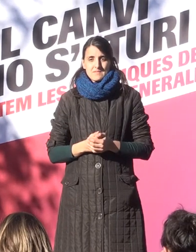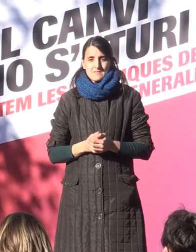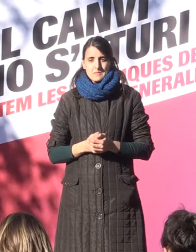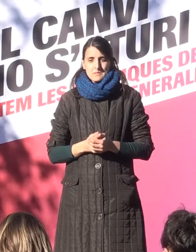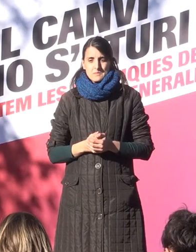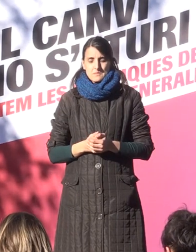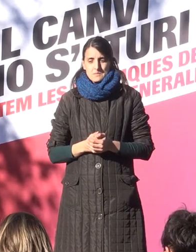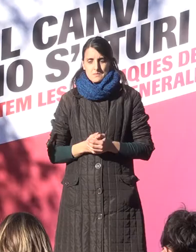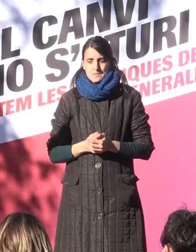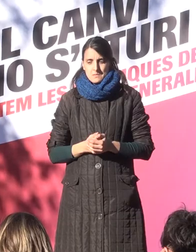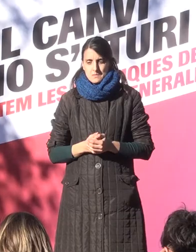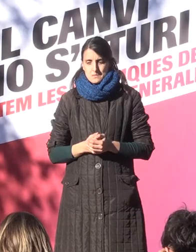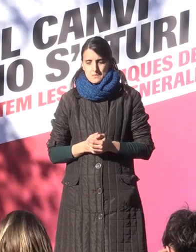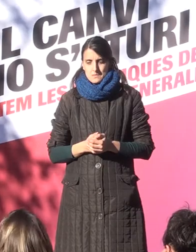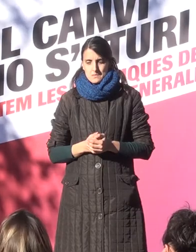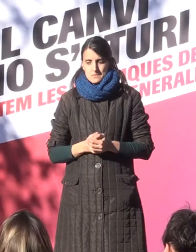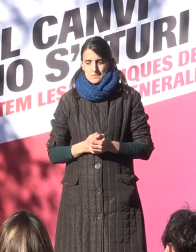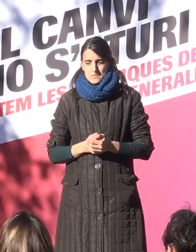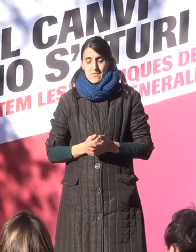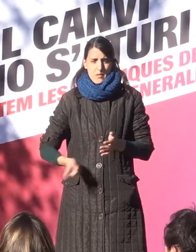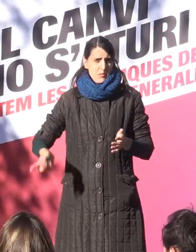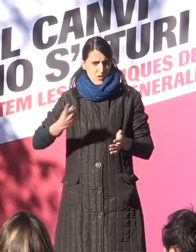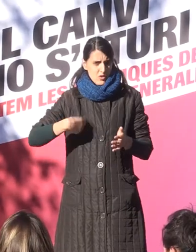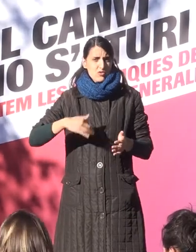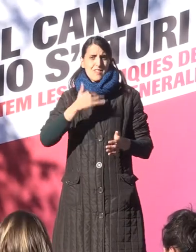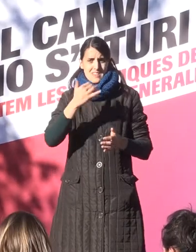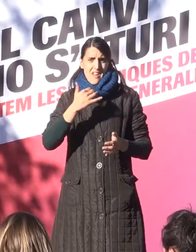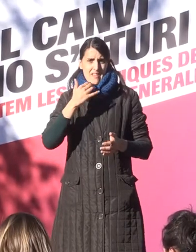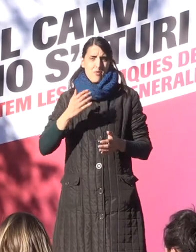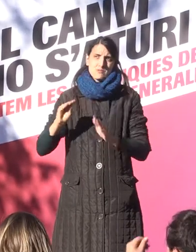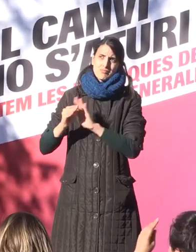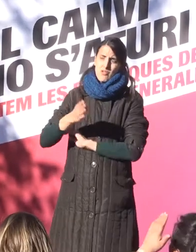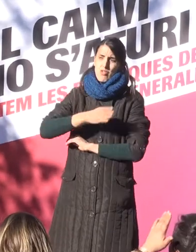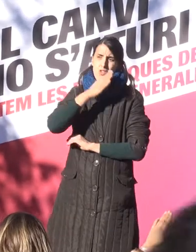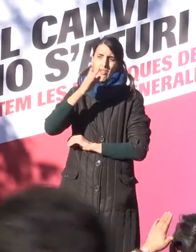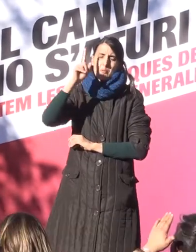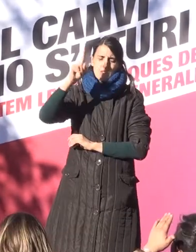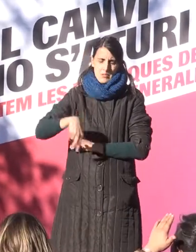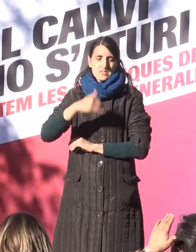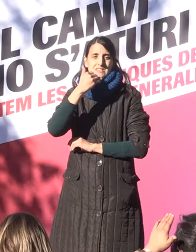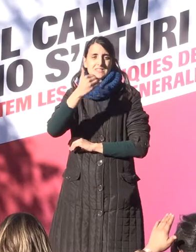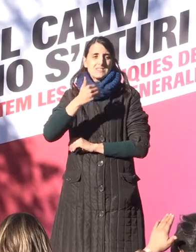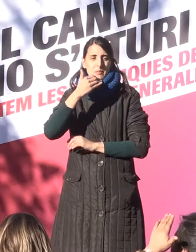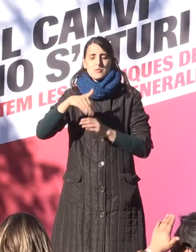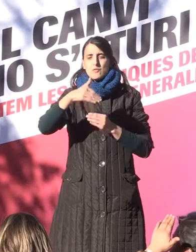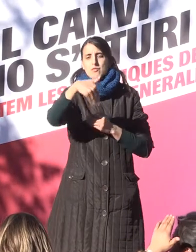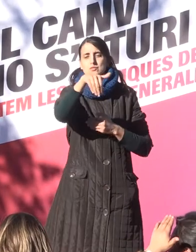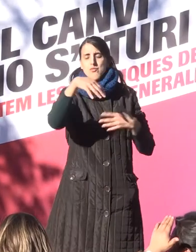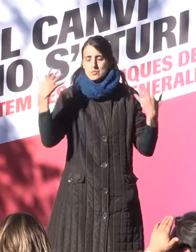que como sabemos de dónde venimos también sabemos a dónde vamos este dolor que nosotros hemos logrado